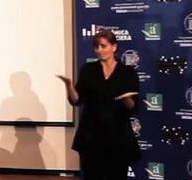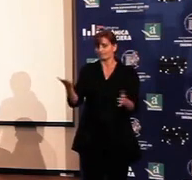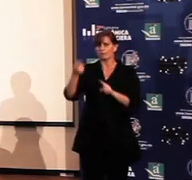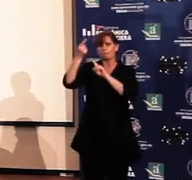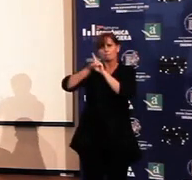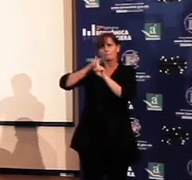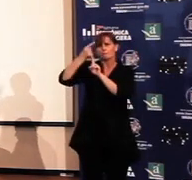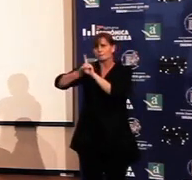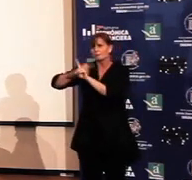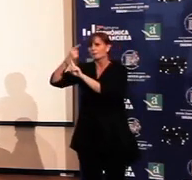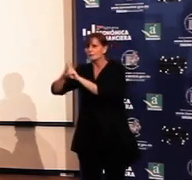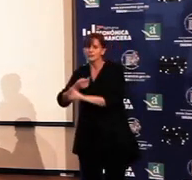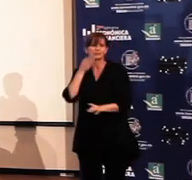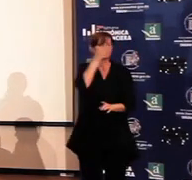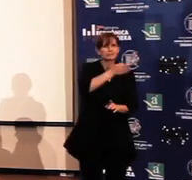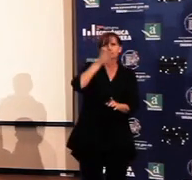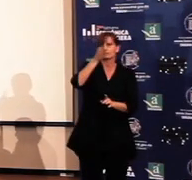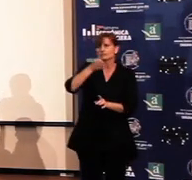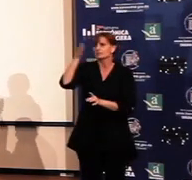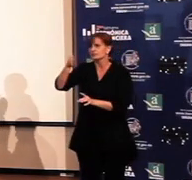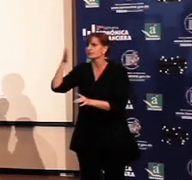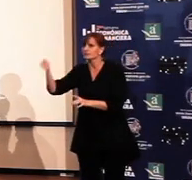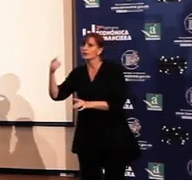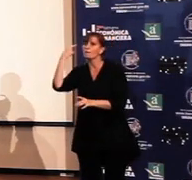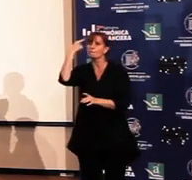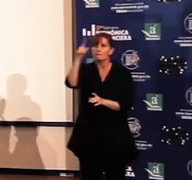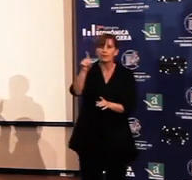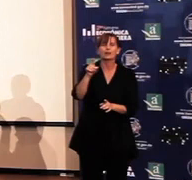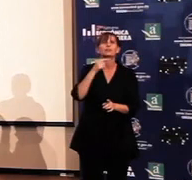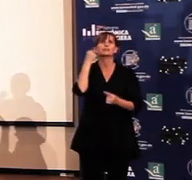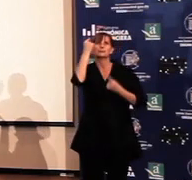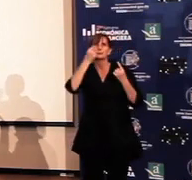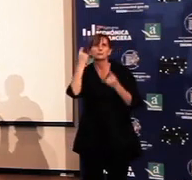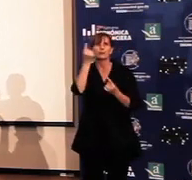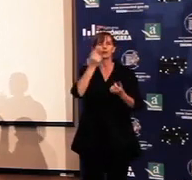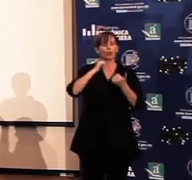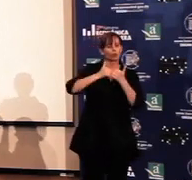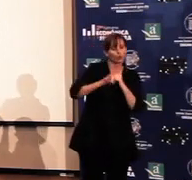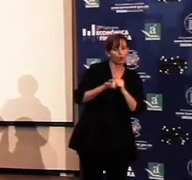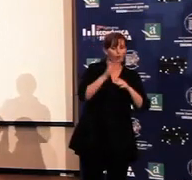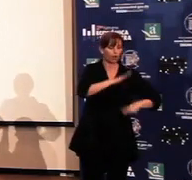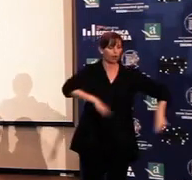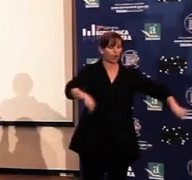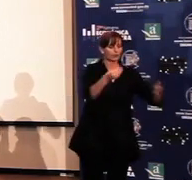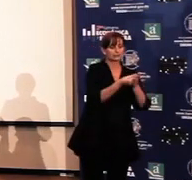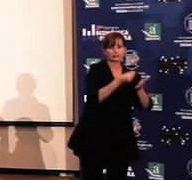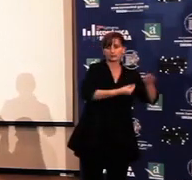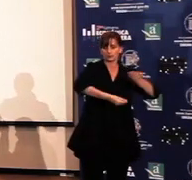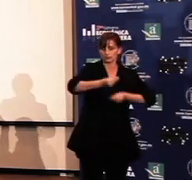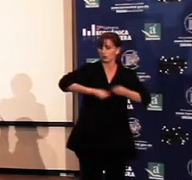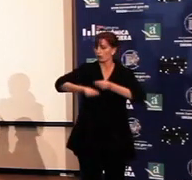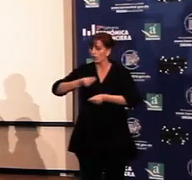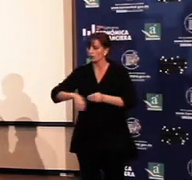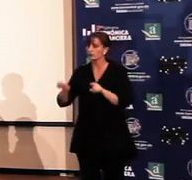yendo departamento por departamento involucrando no solamente las áreas de negocio sino el área